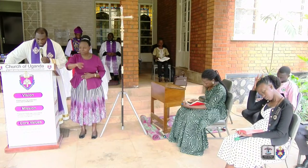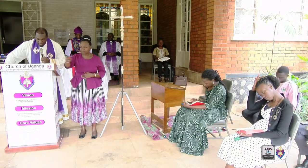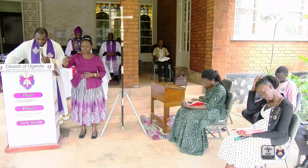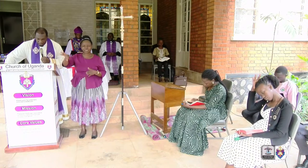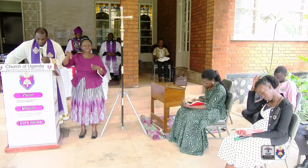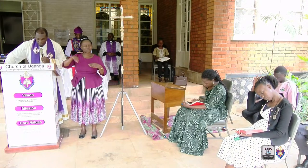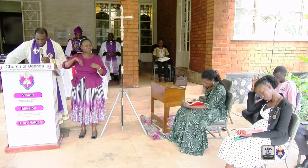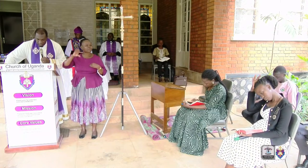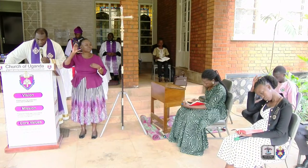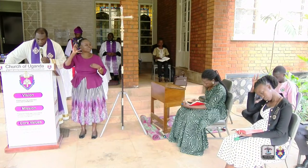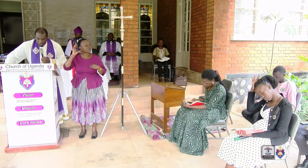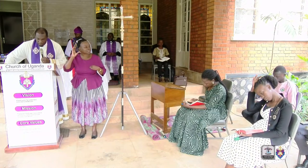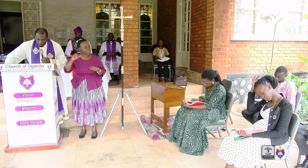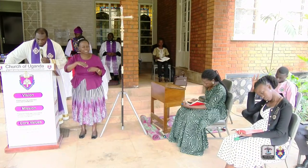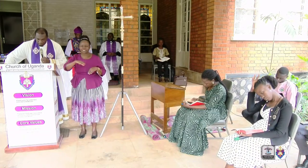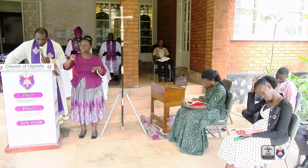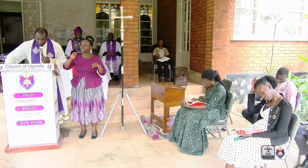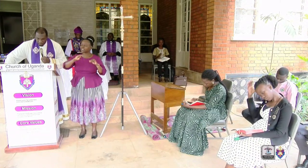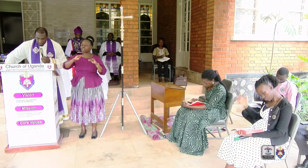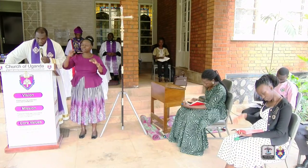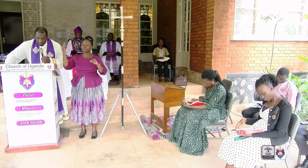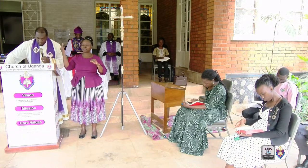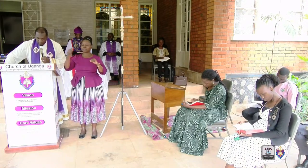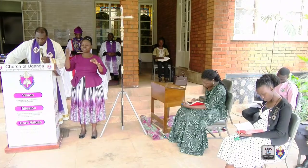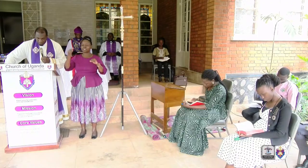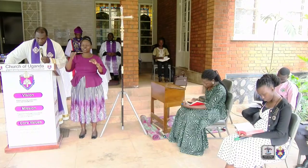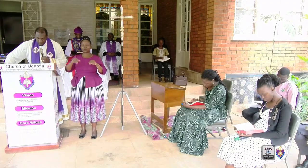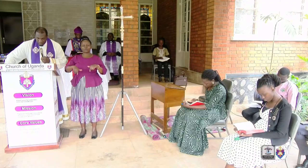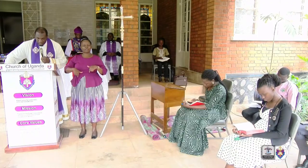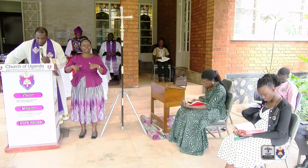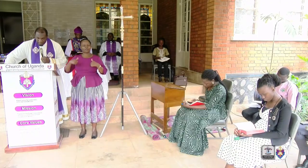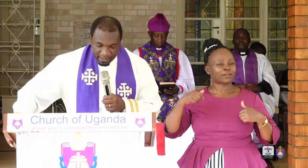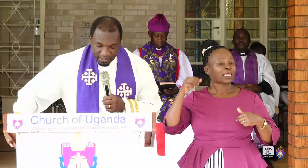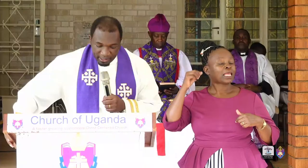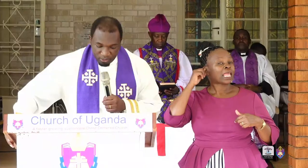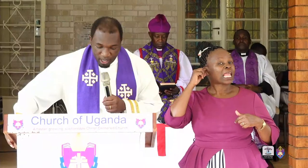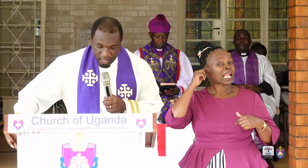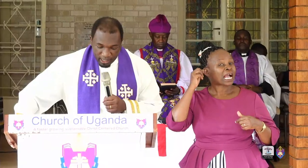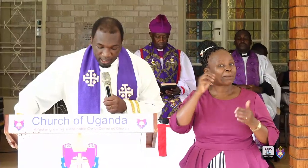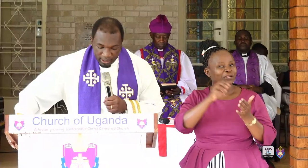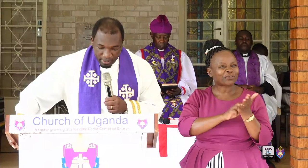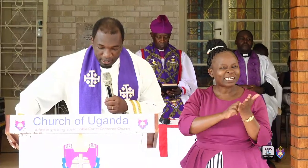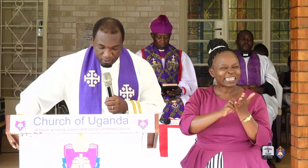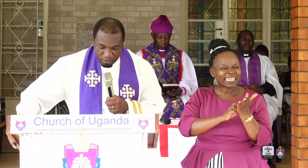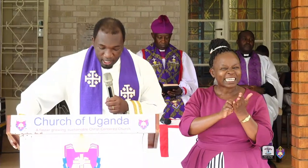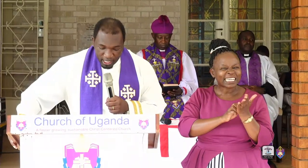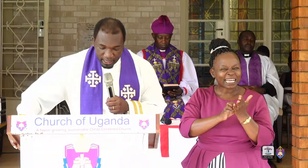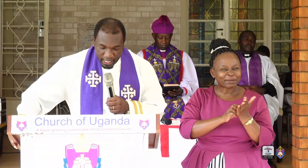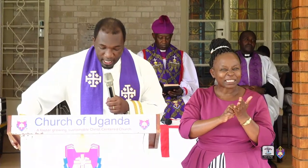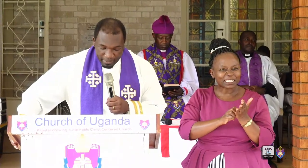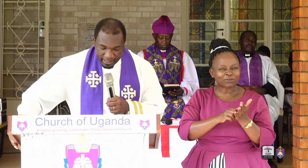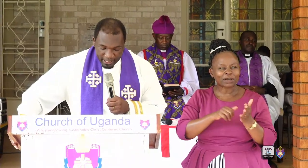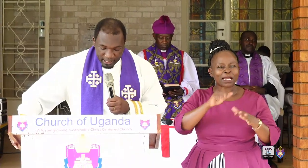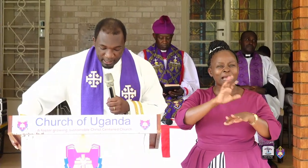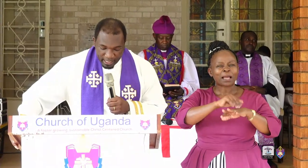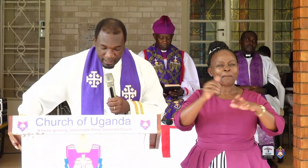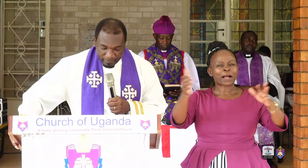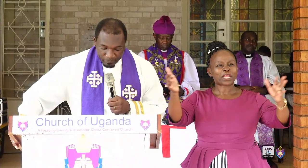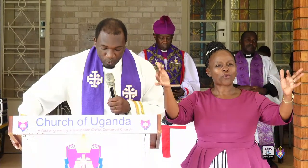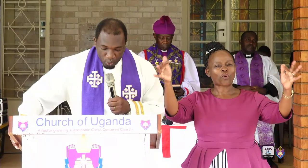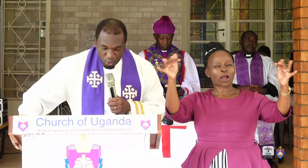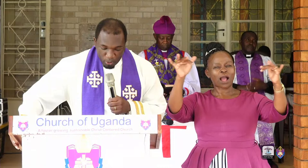kuwulira kuyigiriza kwa bulamu, naye amatu nga gabasiiwa balikuŋŋaanya